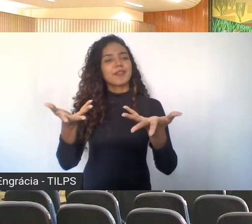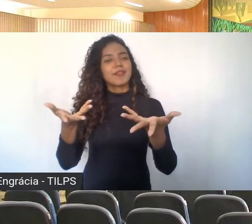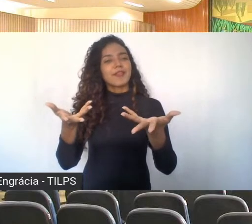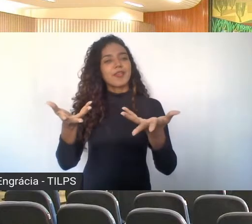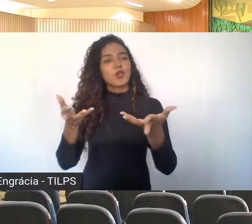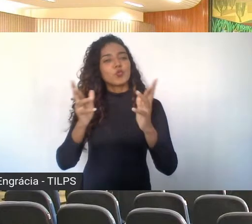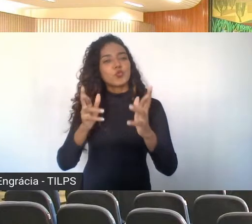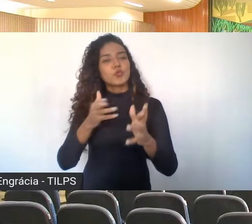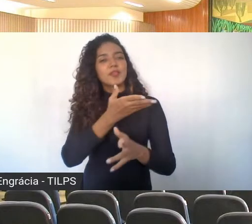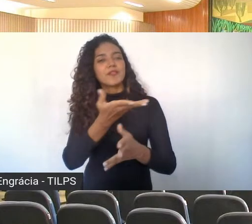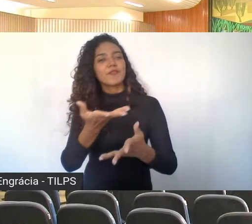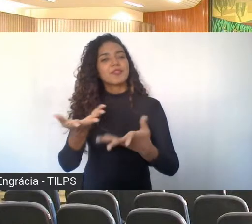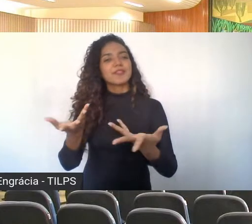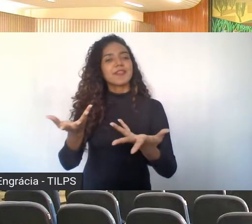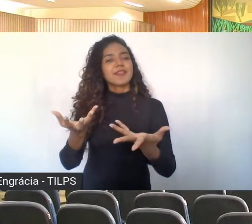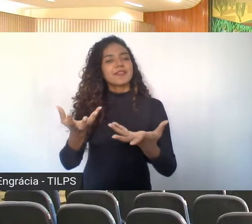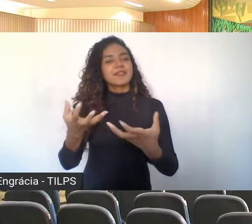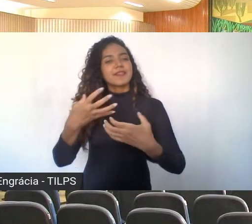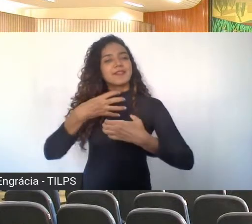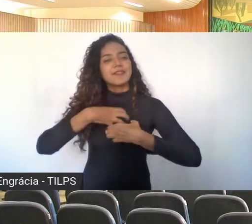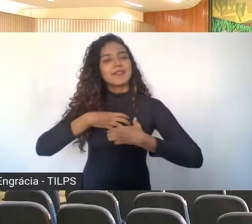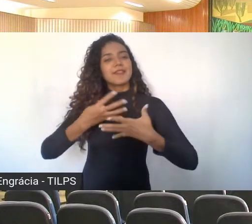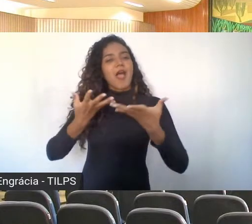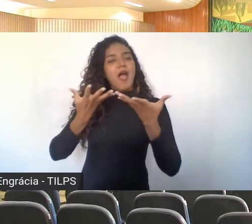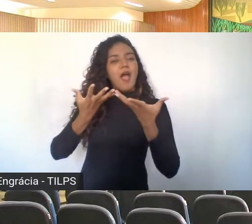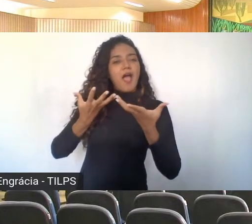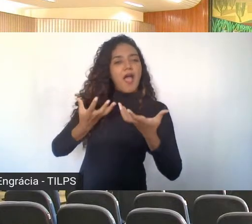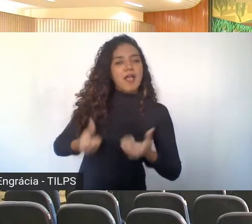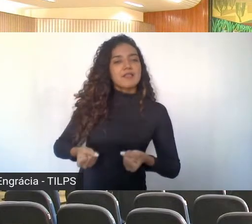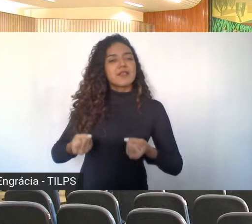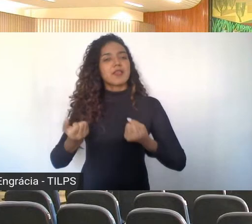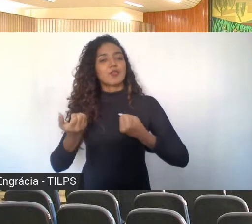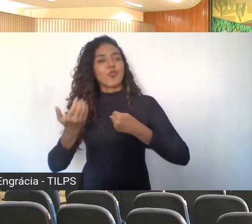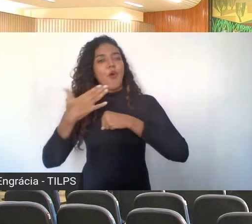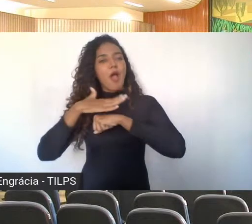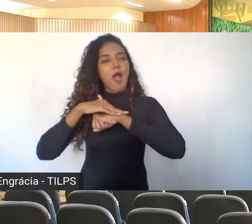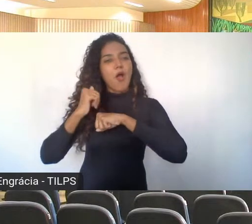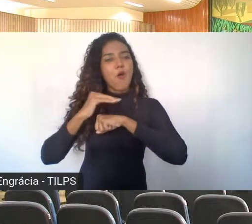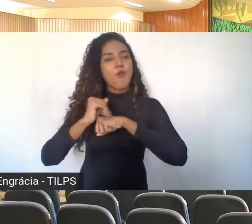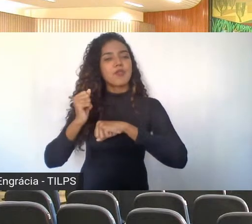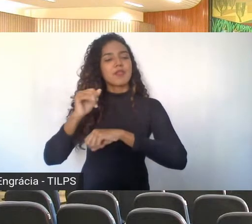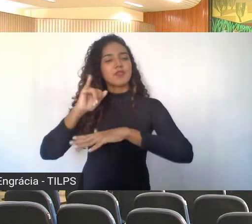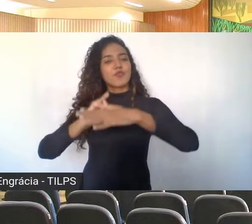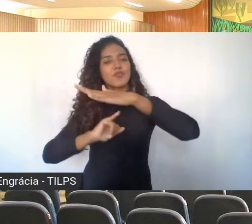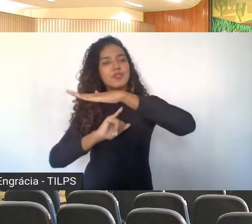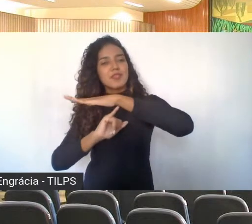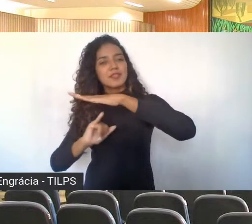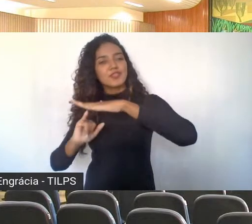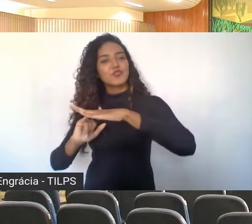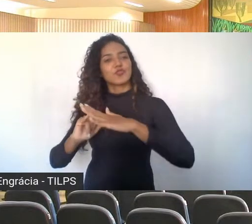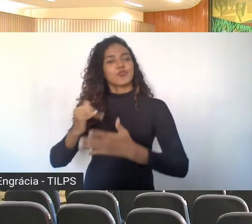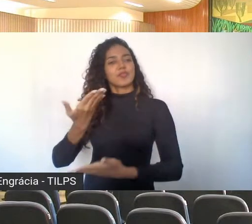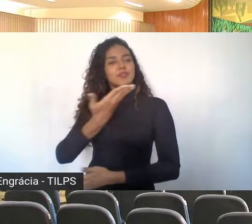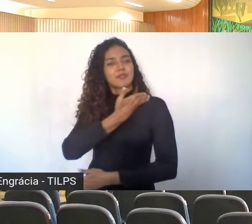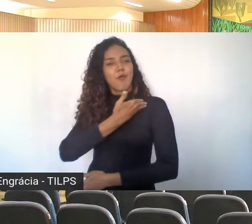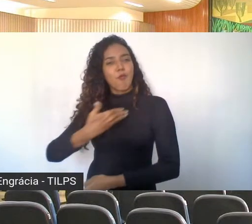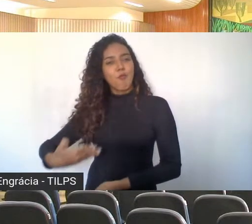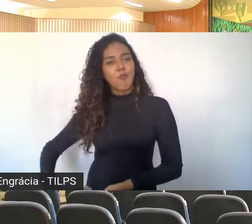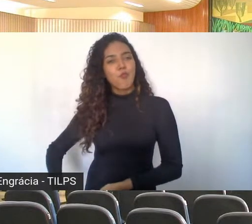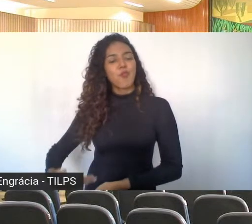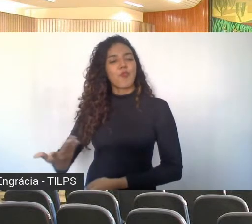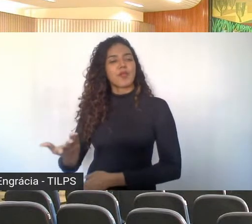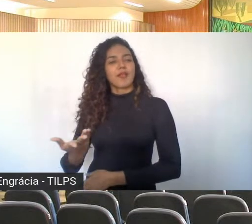acolhidas nesta instituição de ensino superior, nesta instituição pública,